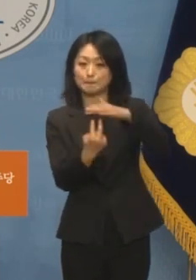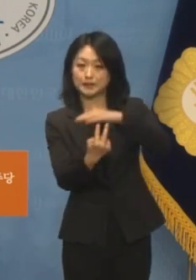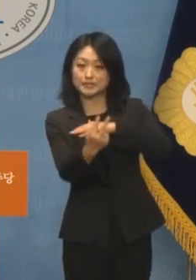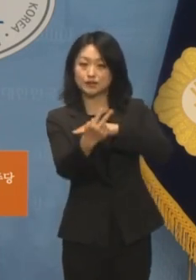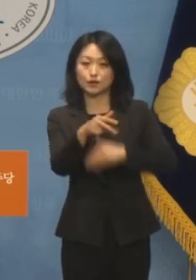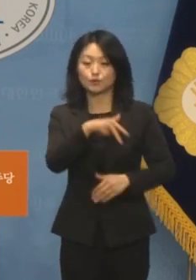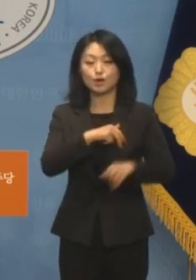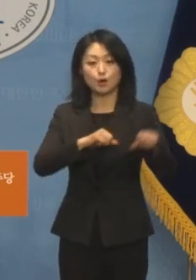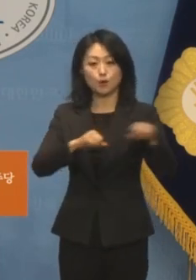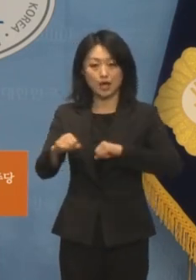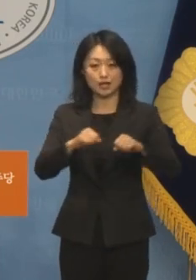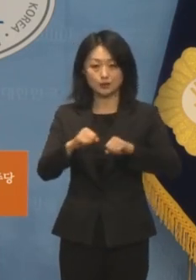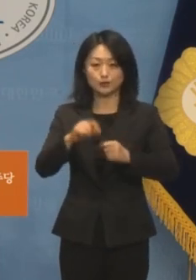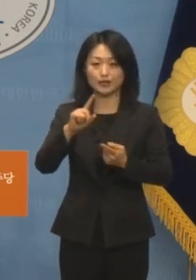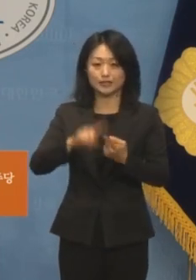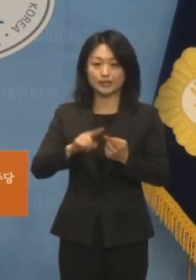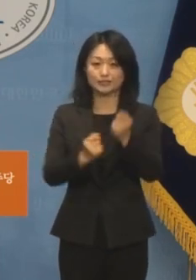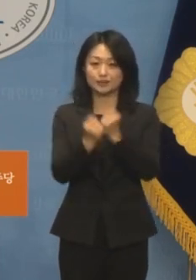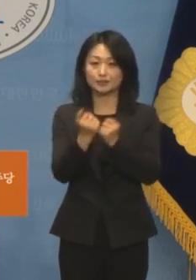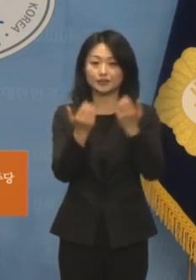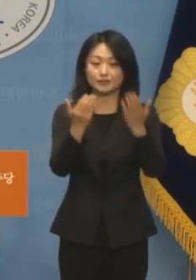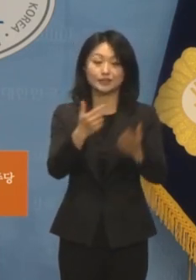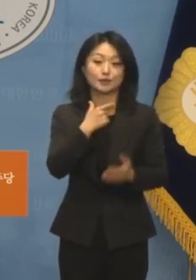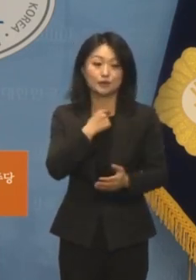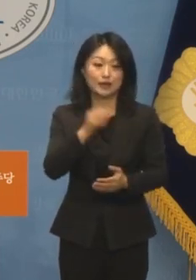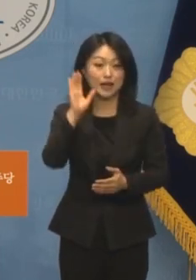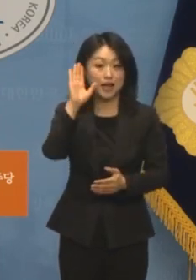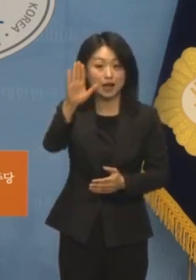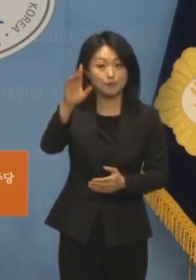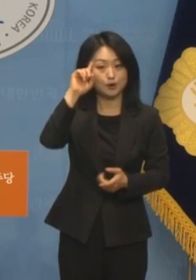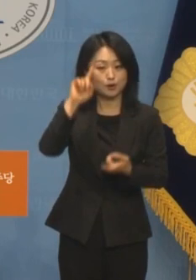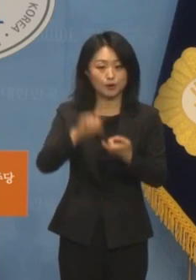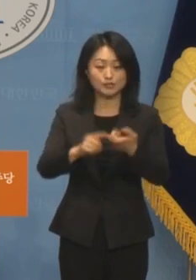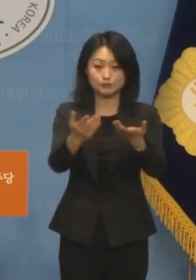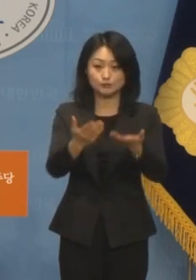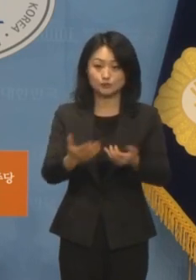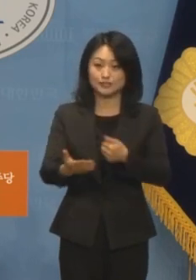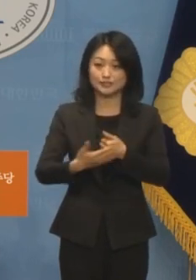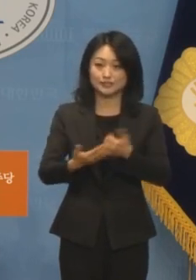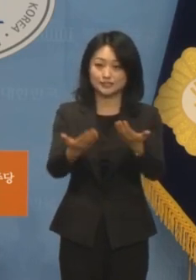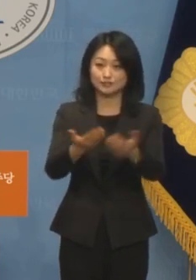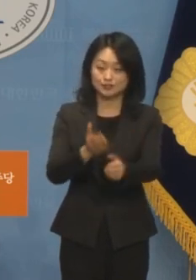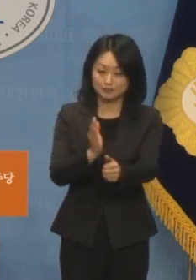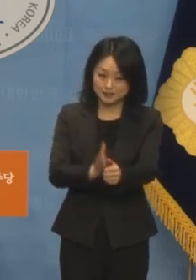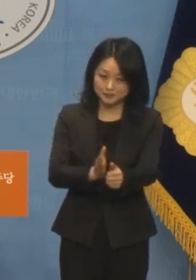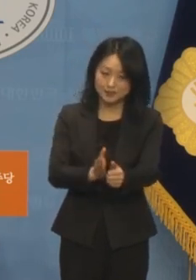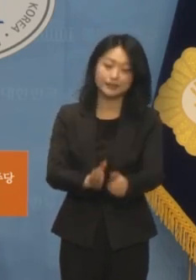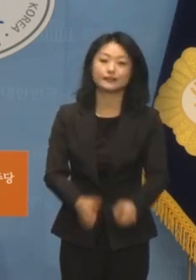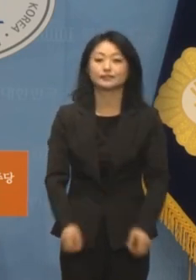활동을 발표할 예정입니다. 앞으로도 많은 관심과 지지 부탁드립니다.